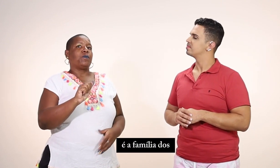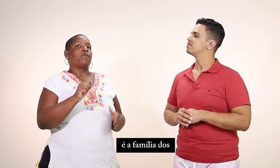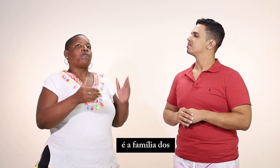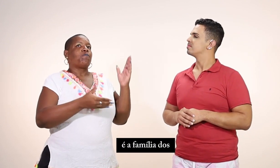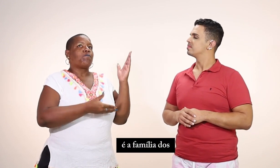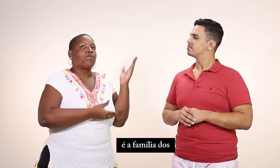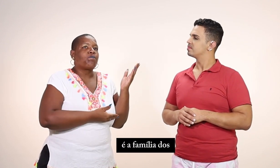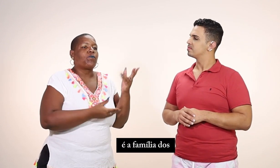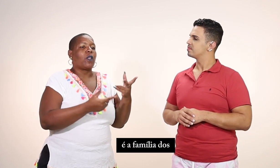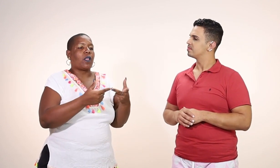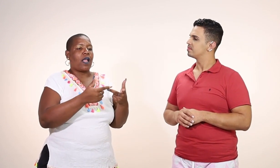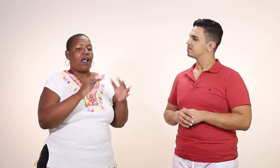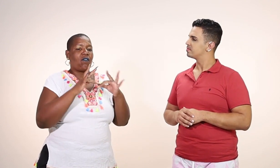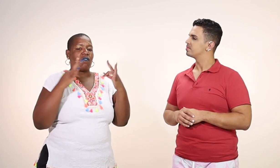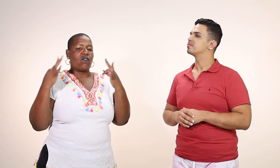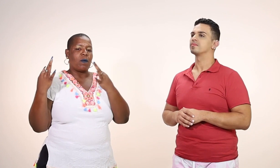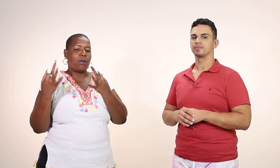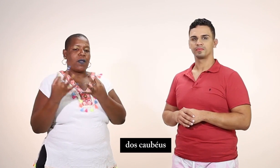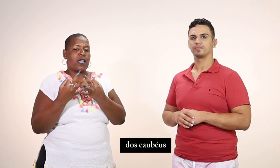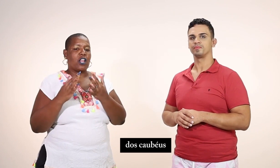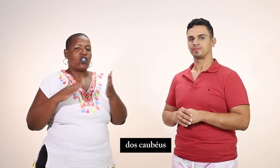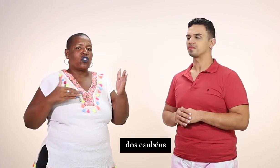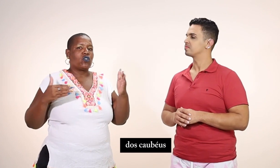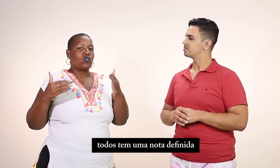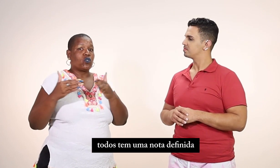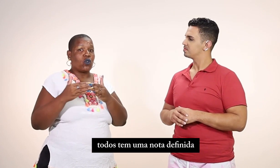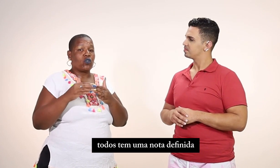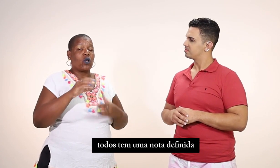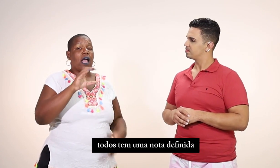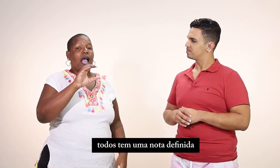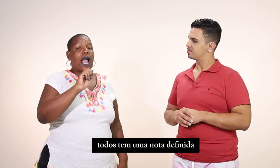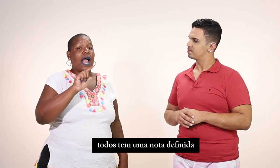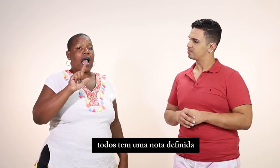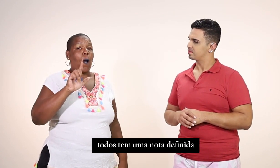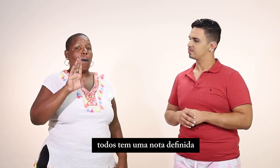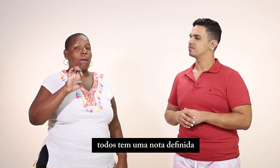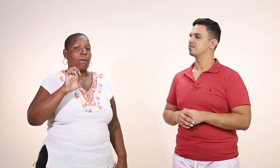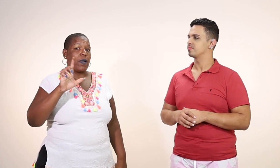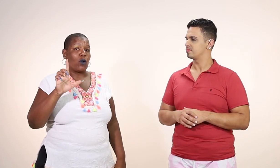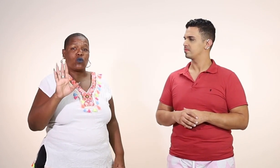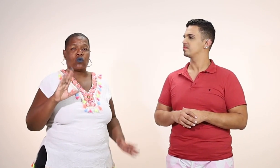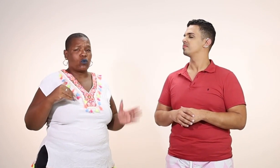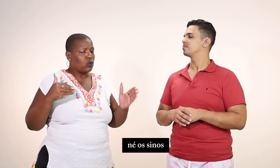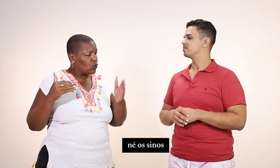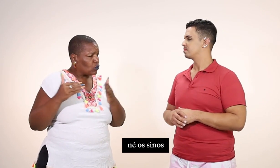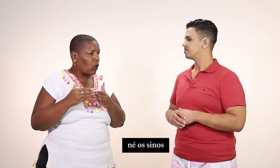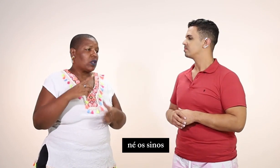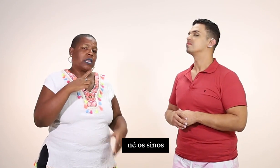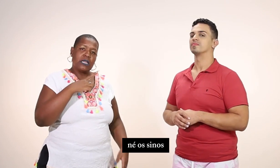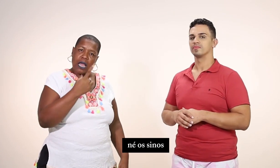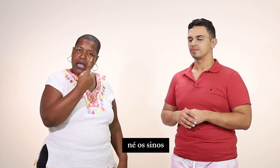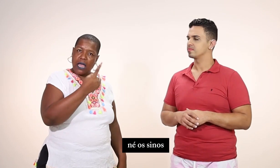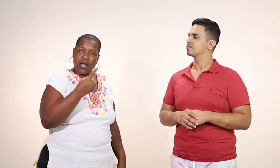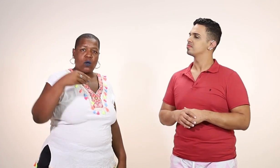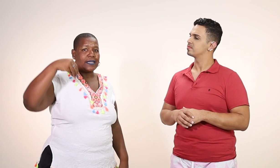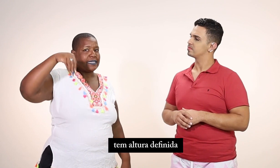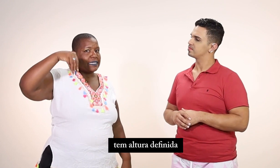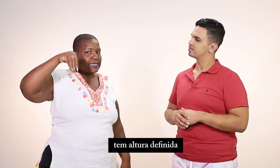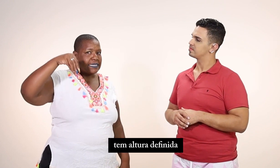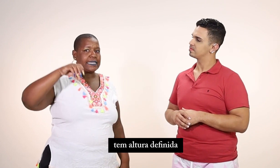a família dos cowbells todos tem uma nota definida. Né? Os sinos têm altura